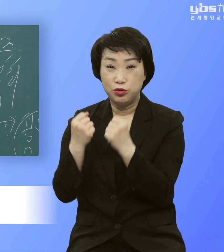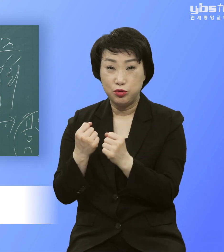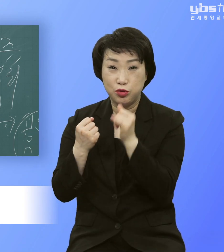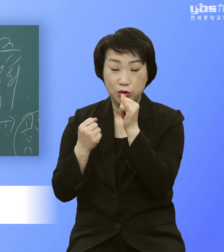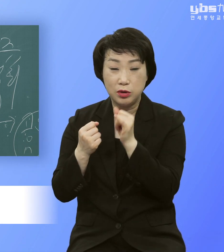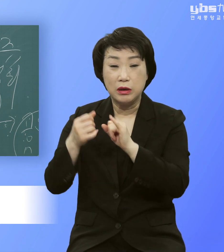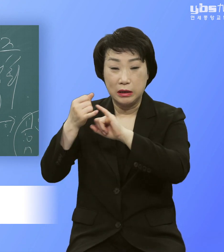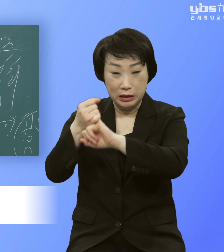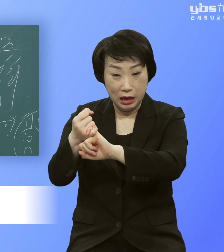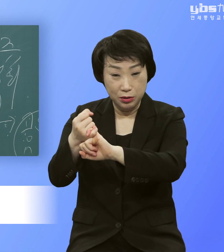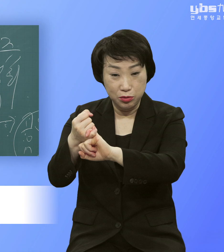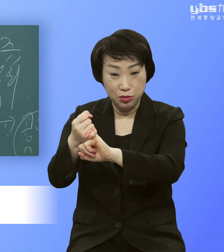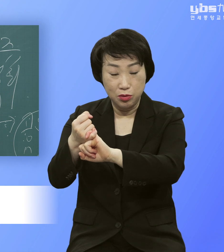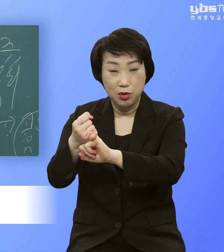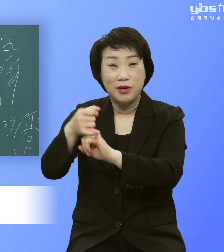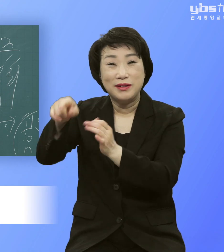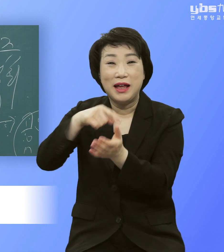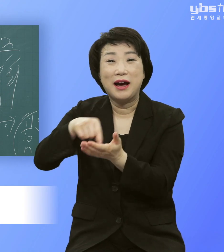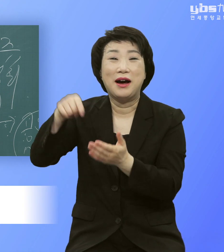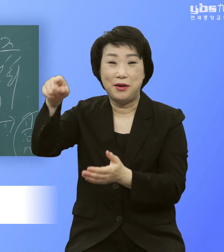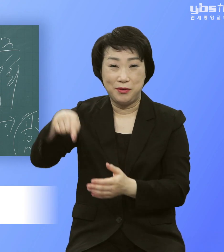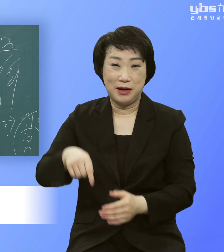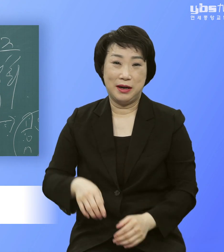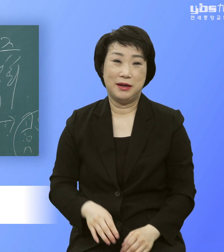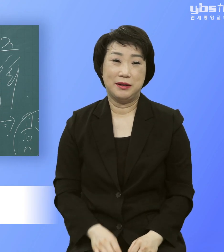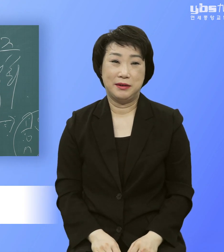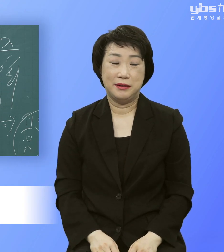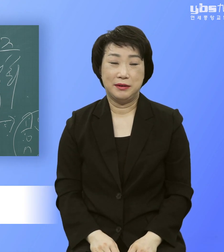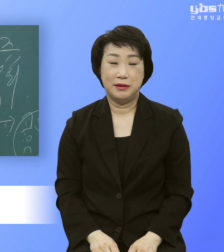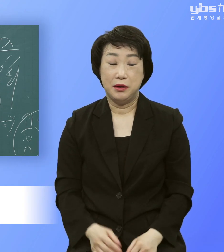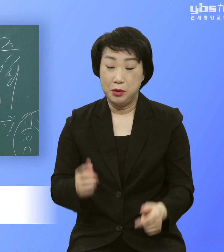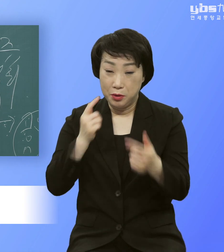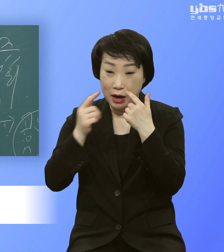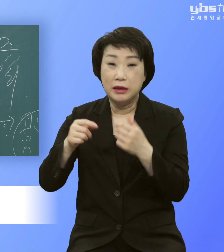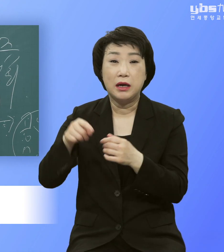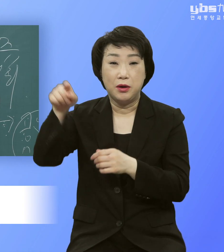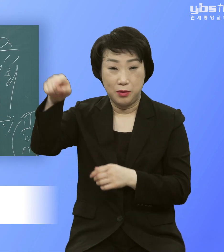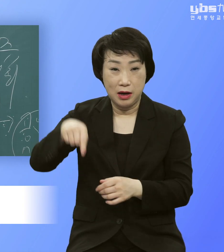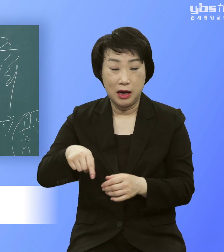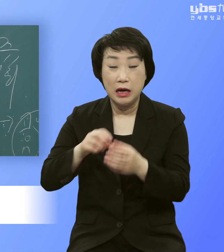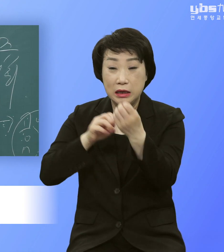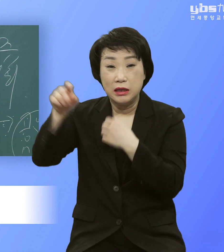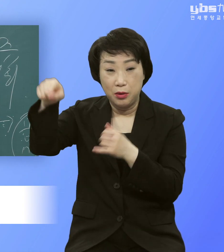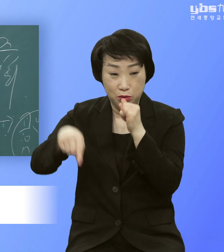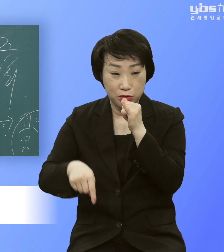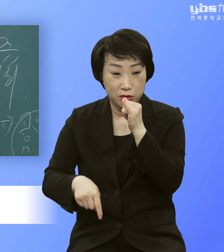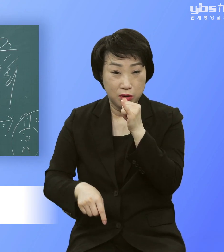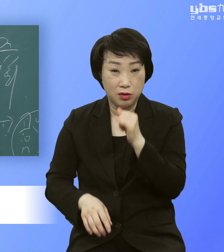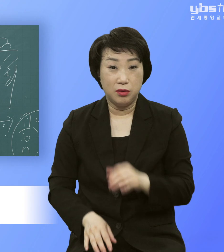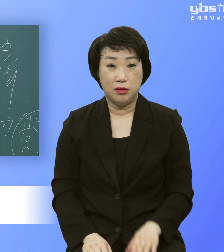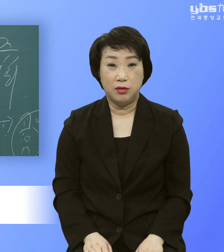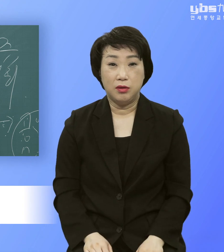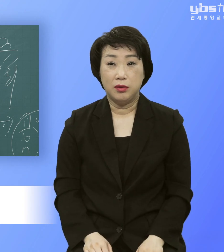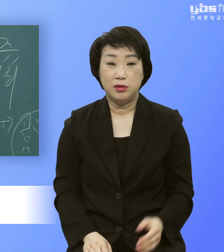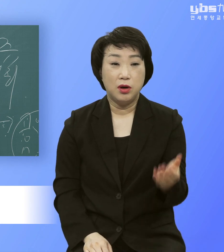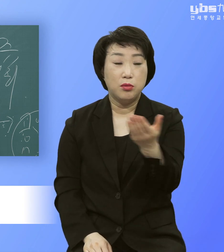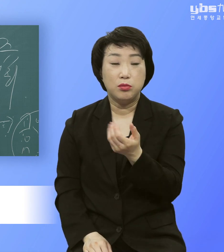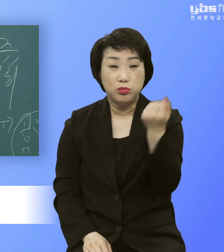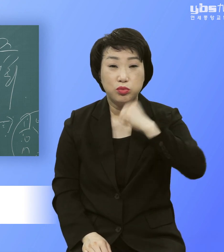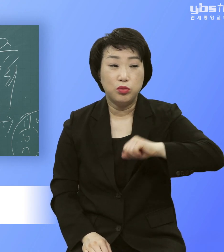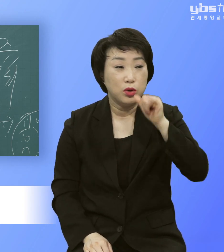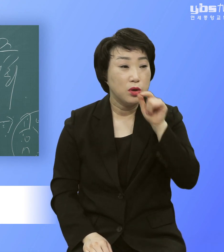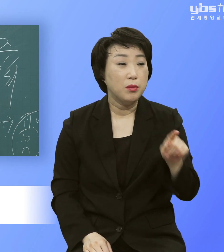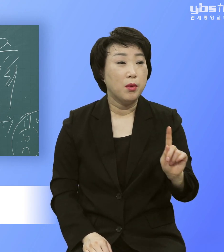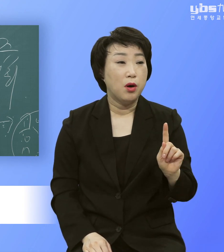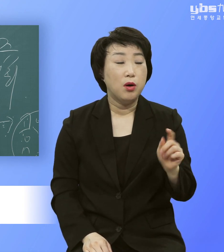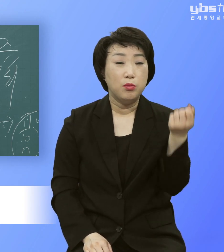순종하는 약속에 대한 보상이 있다. 약속에 대한 확실한 응답이 있다 이 말이에요. 근데 불순종하는